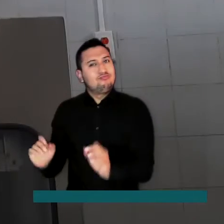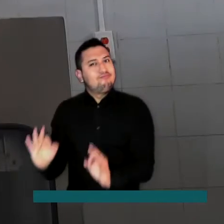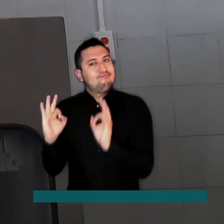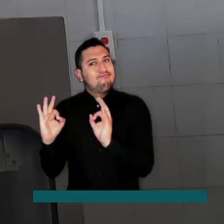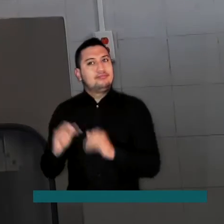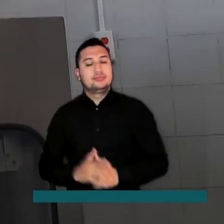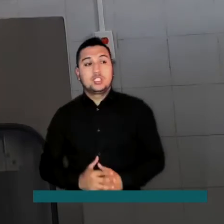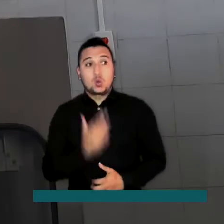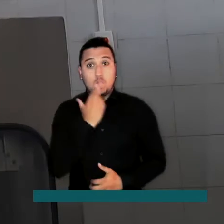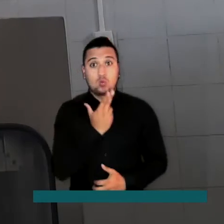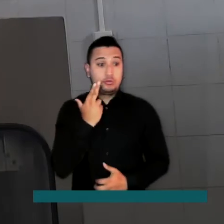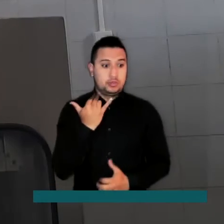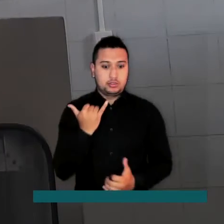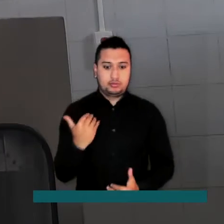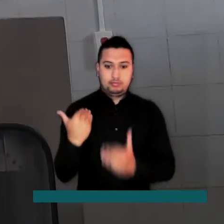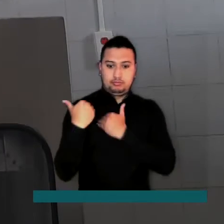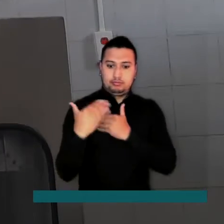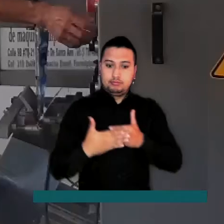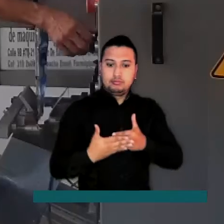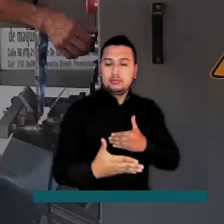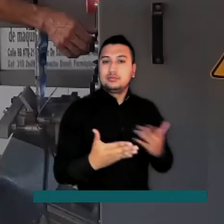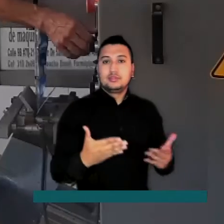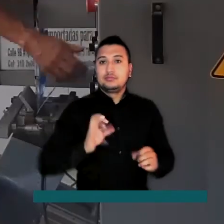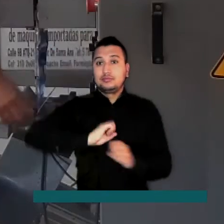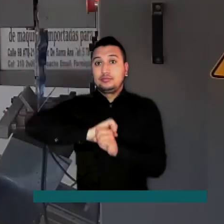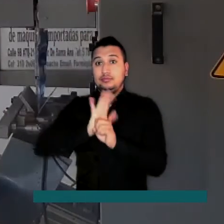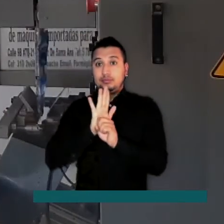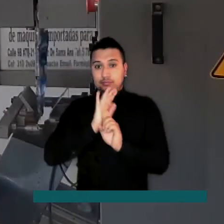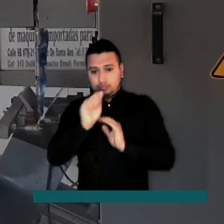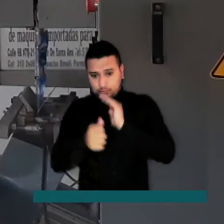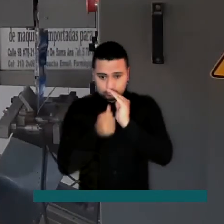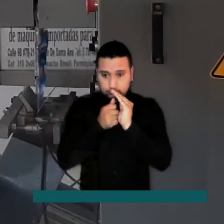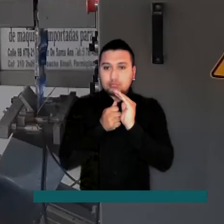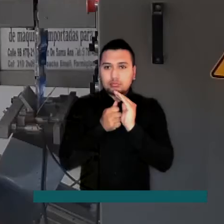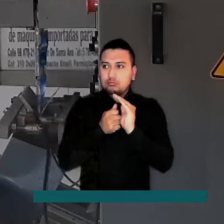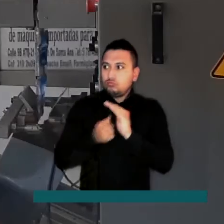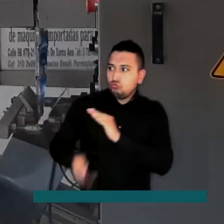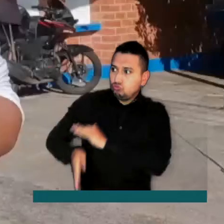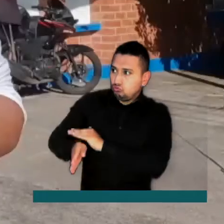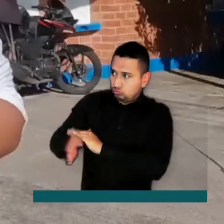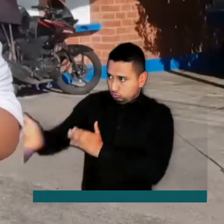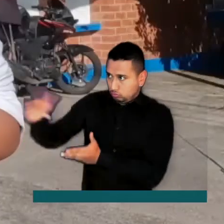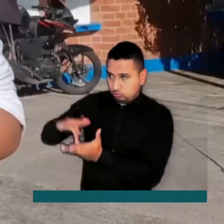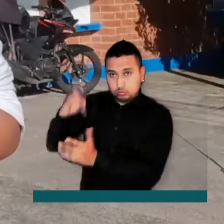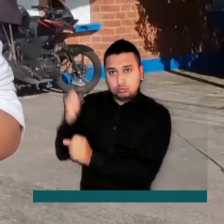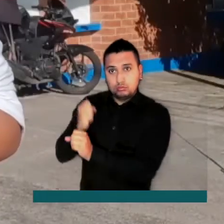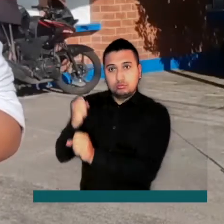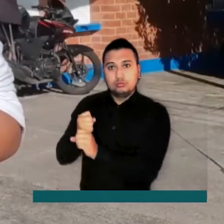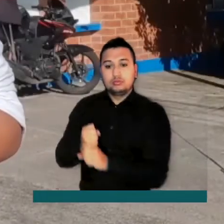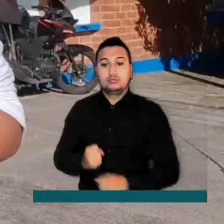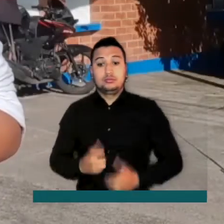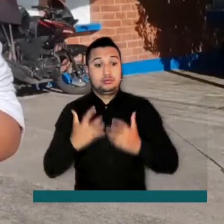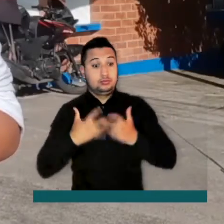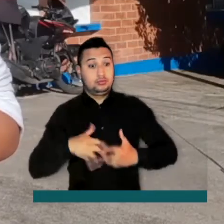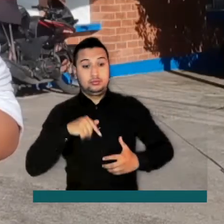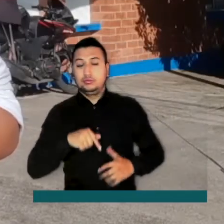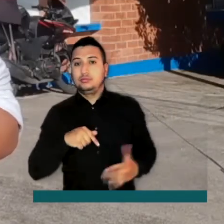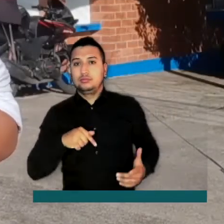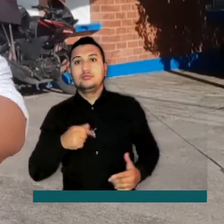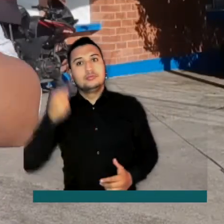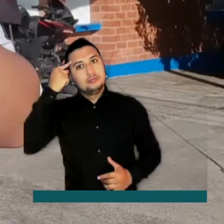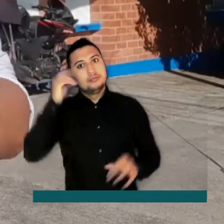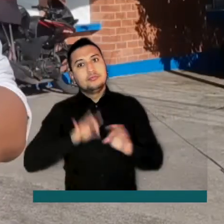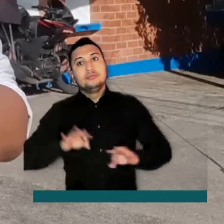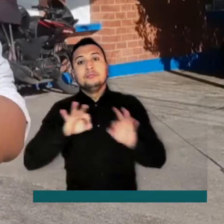tal que durante la cuarentena los trabajadores continuaron laborando, pues hacen parte fundamental del engranaje laboral. Para el administrador de la empresa, lo más importante es contar